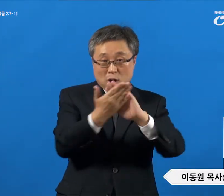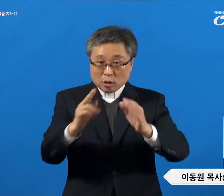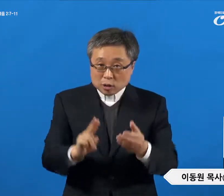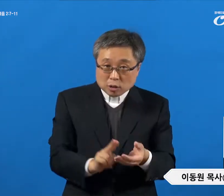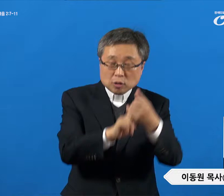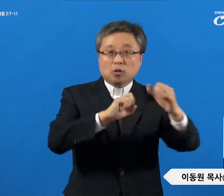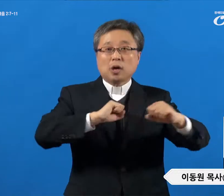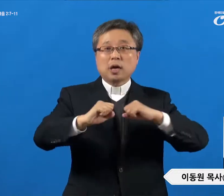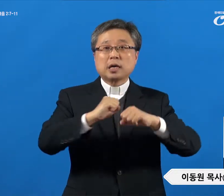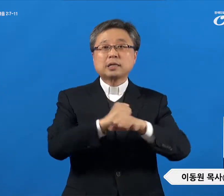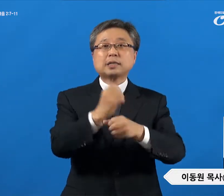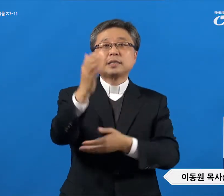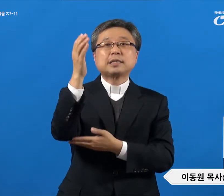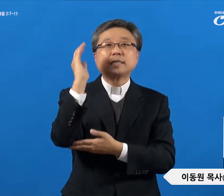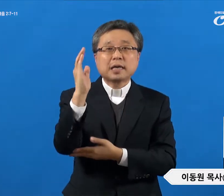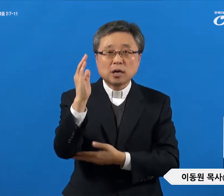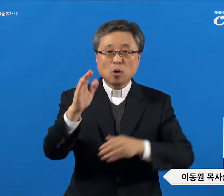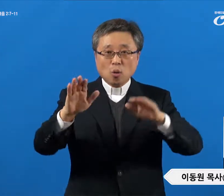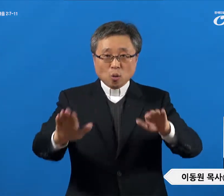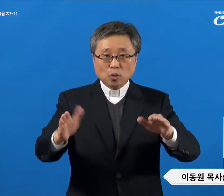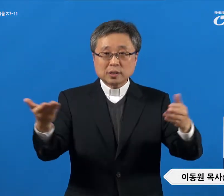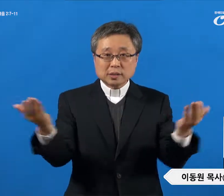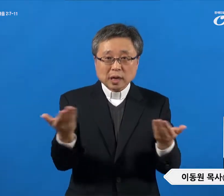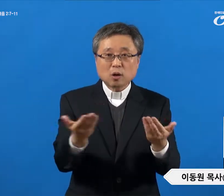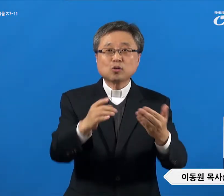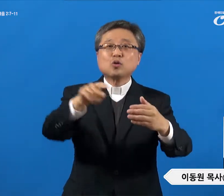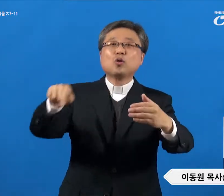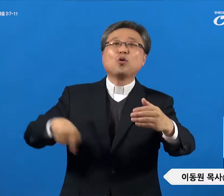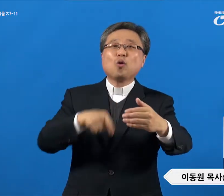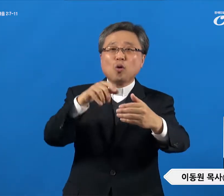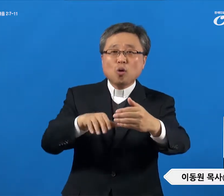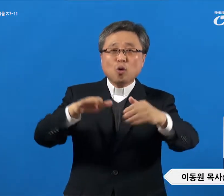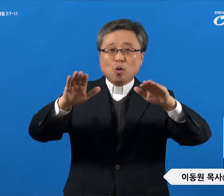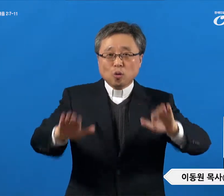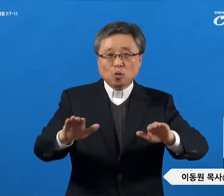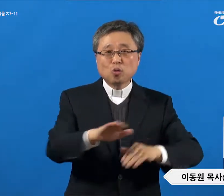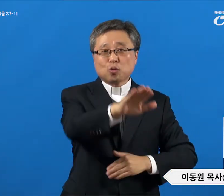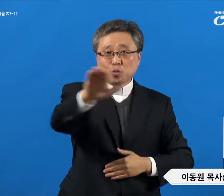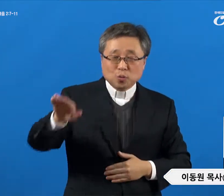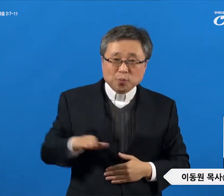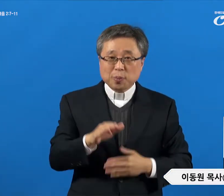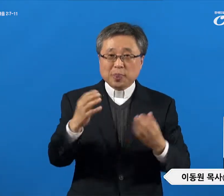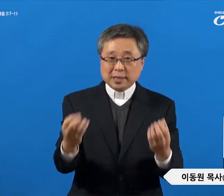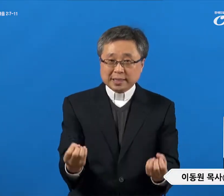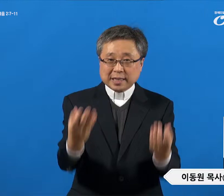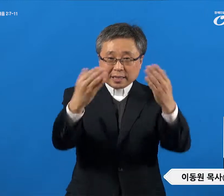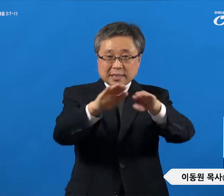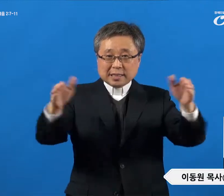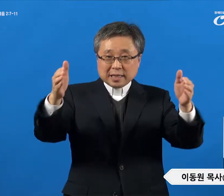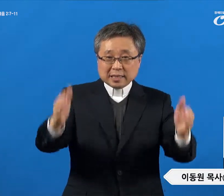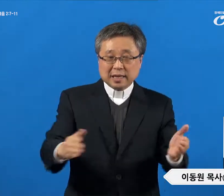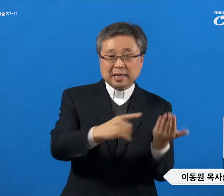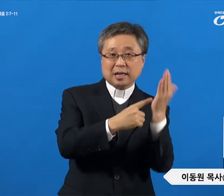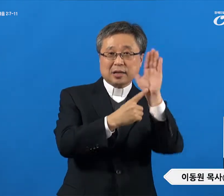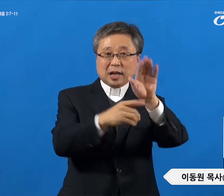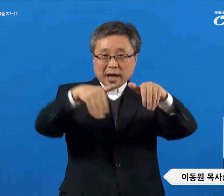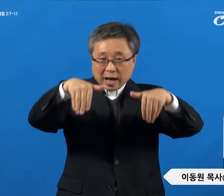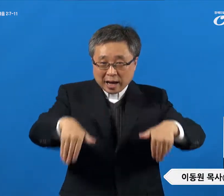그런데 오늘 이 사건 속에서 오늘 우리는 이 잔치석상에 등장하는 하인들에게 특별히